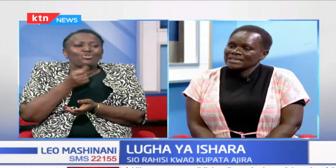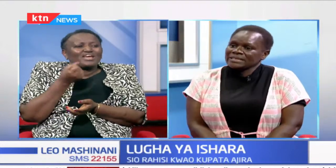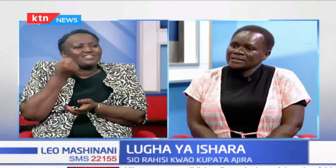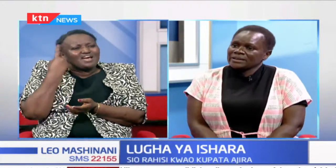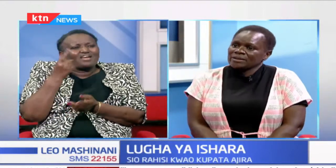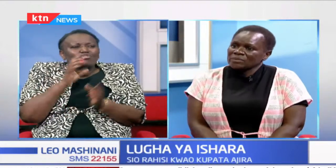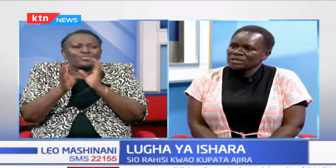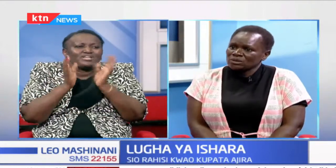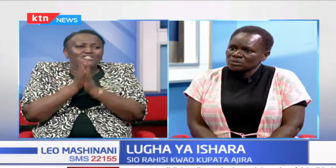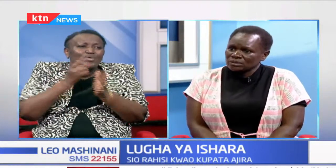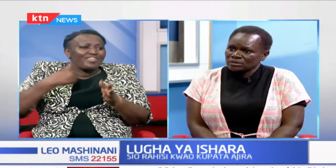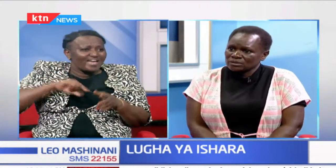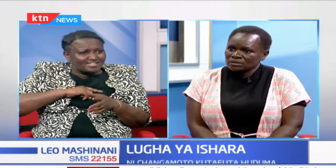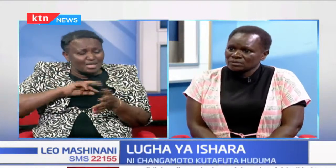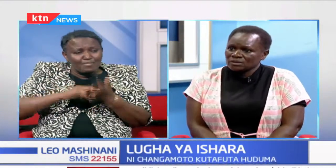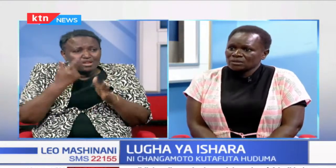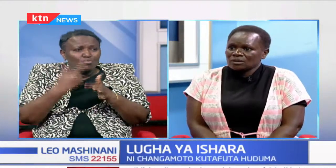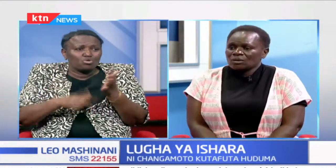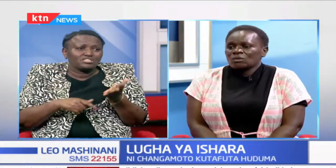Sana sana hii area ya medical.